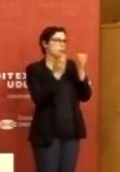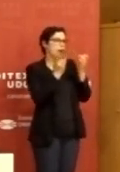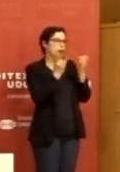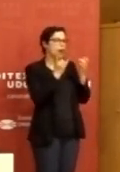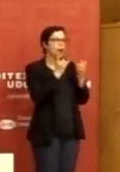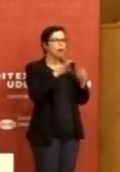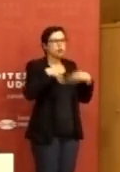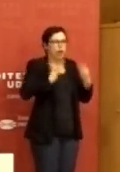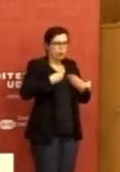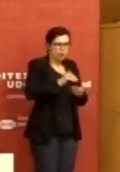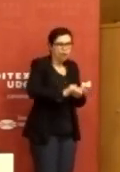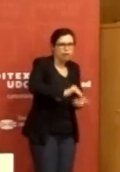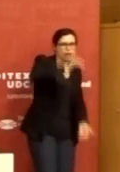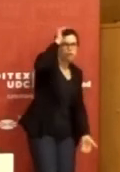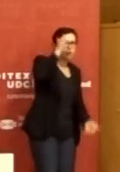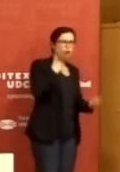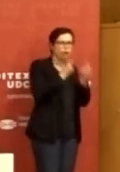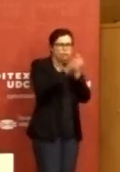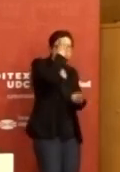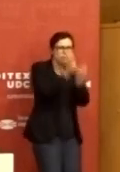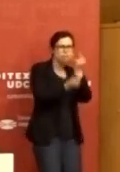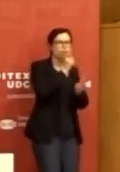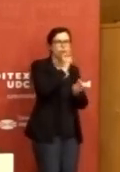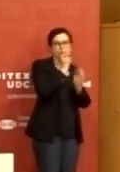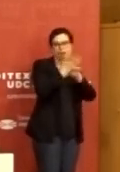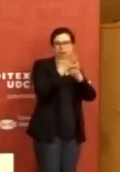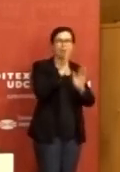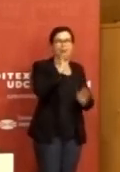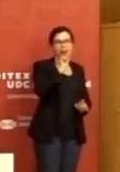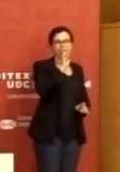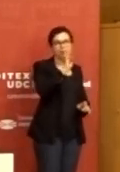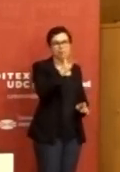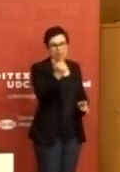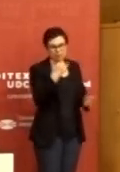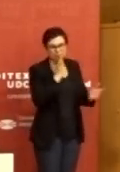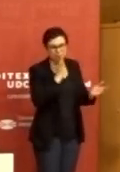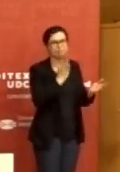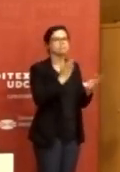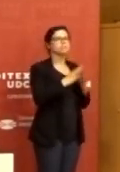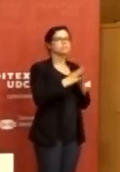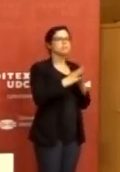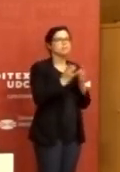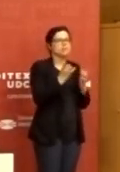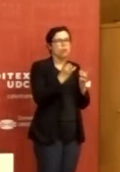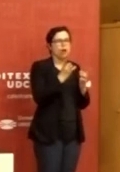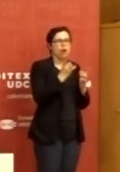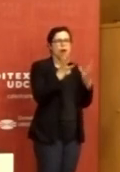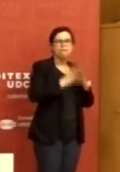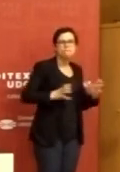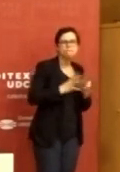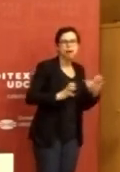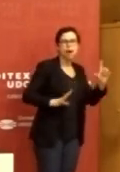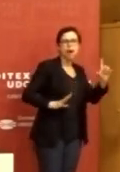A mí me llama mucho la atención el compromiso de APSA del ciclo de vida, ¿eh? Efectivamente, es decir, que es muy ambicioso, pero que